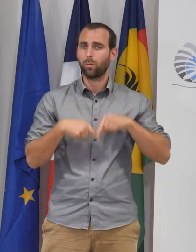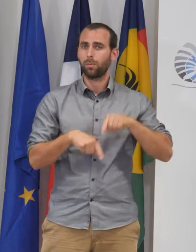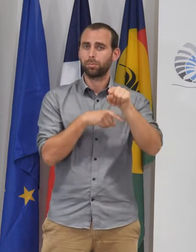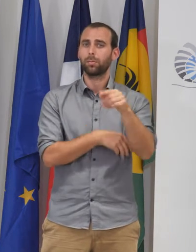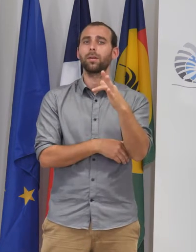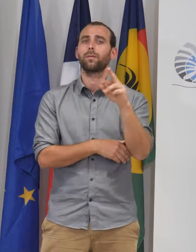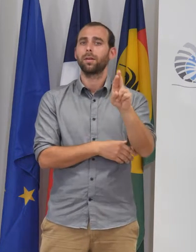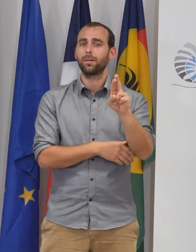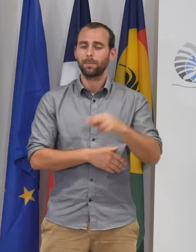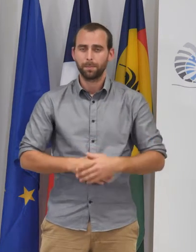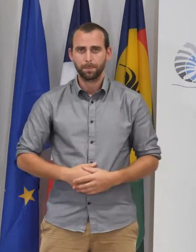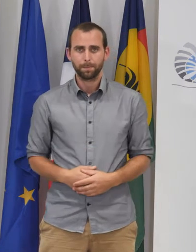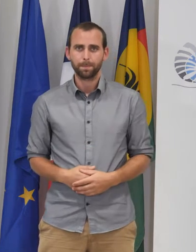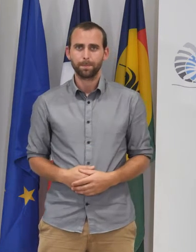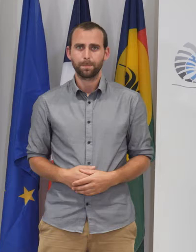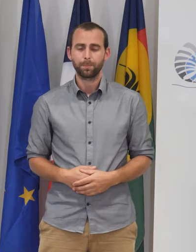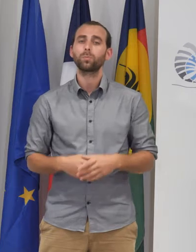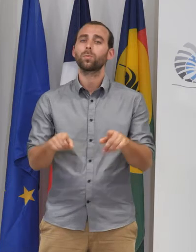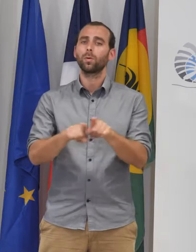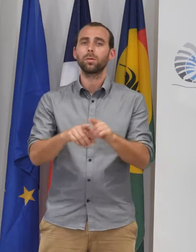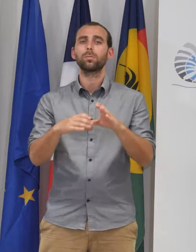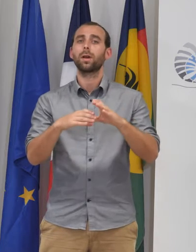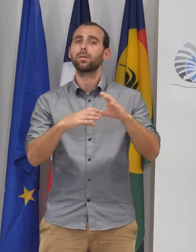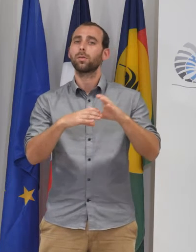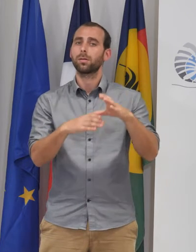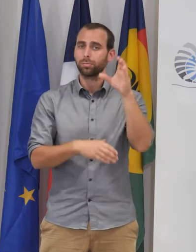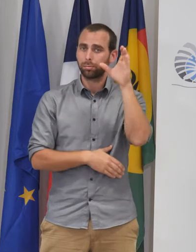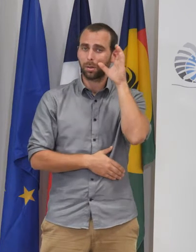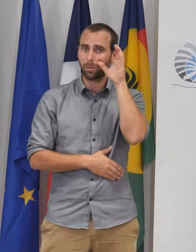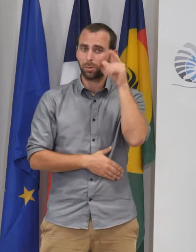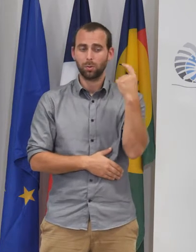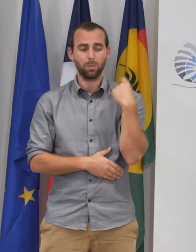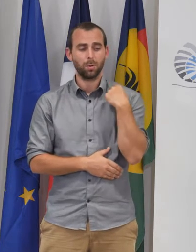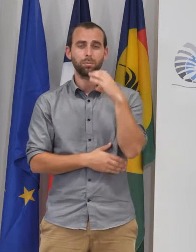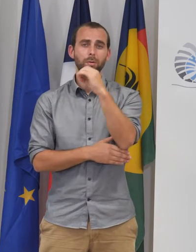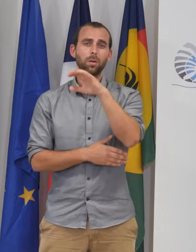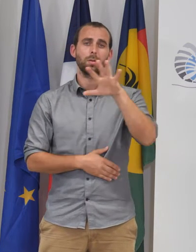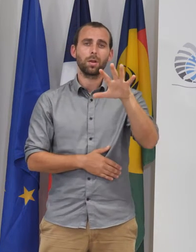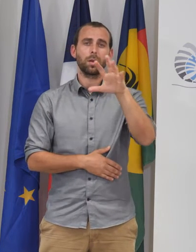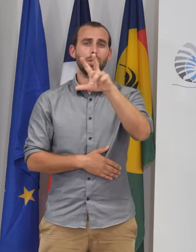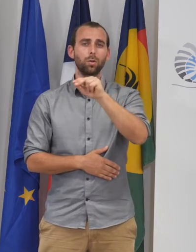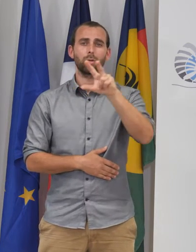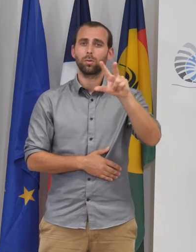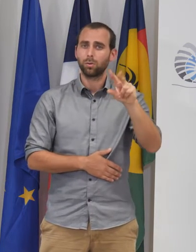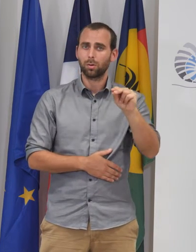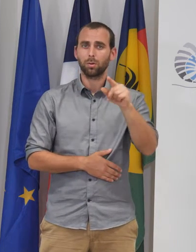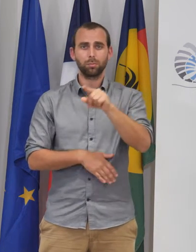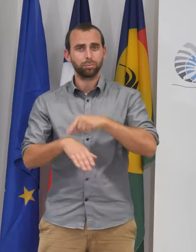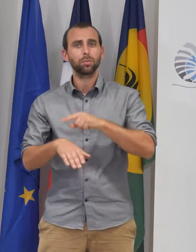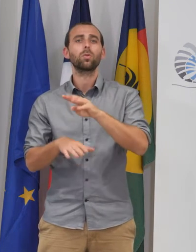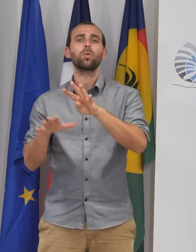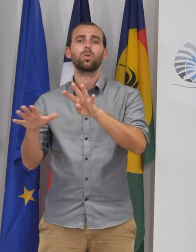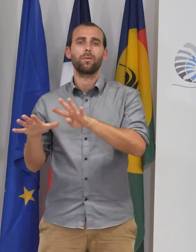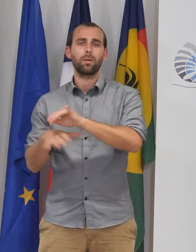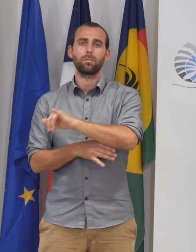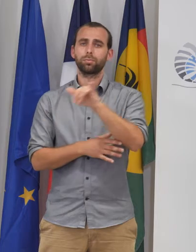prefcovid-19@nouvellecaledonie.gouv.fr. Et vous avez SOS Écoute 05 30 30, de 9h